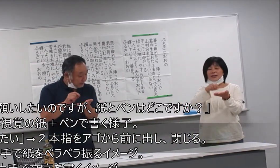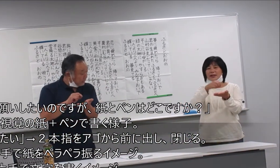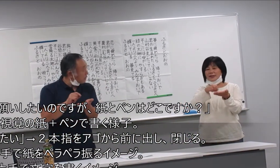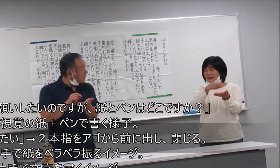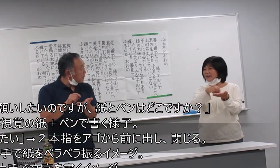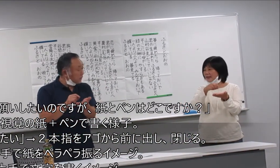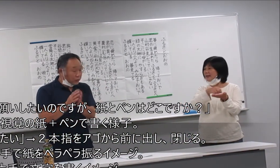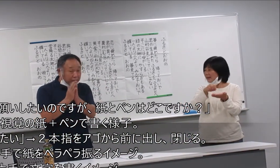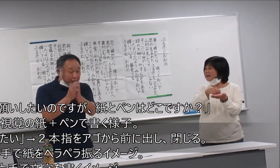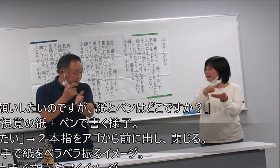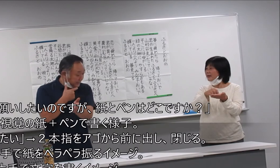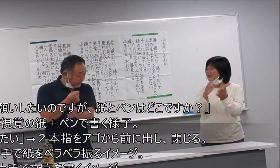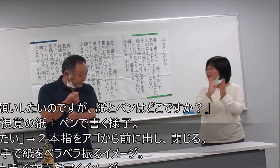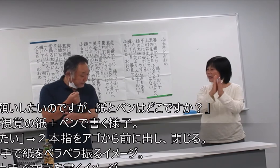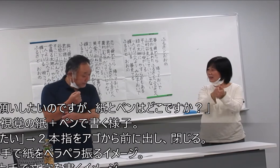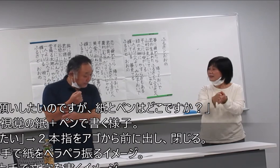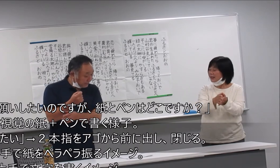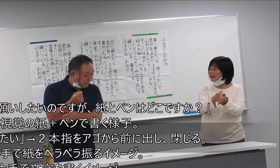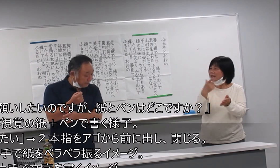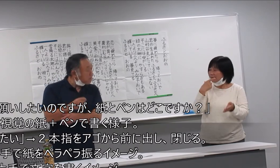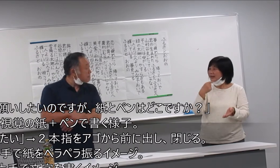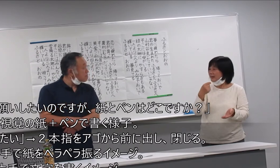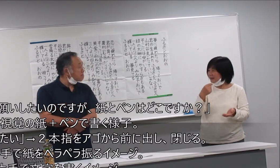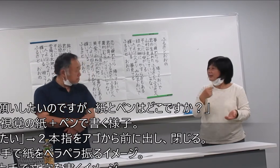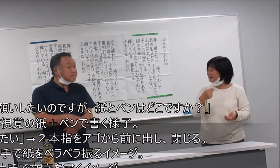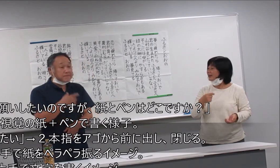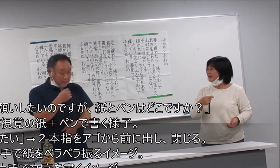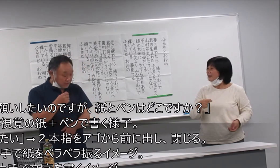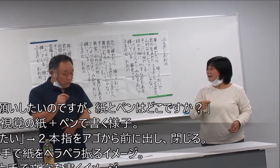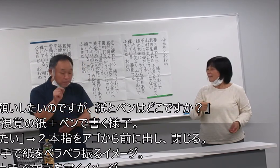断。どこです？お願いしたい。